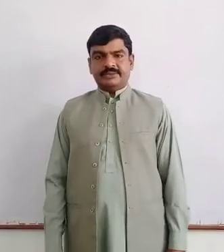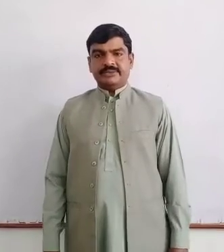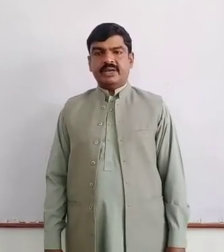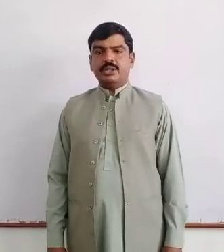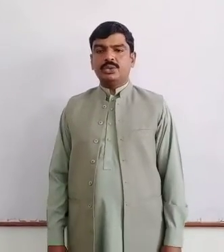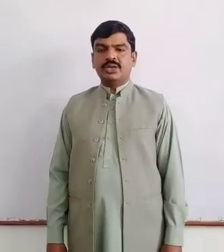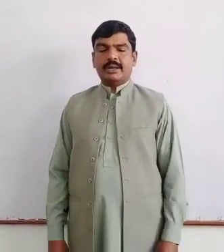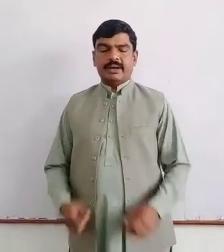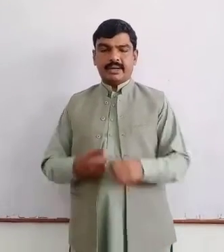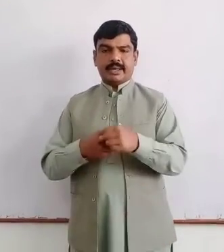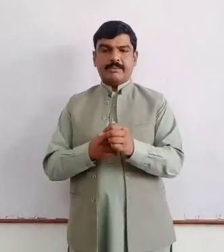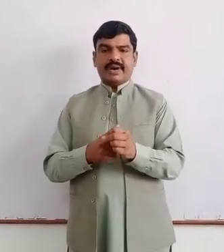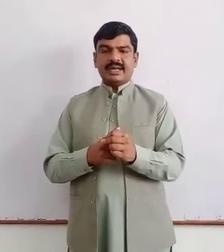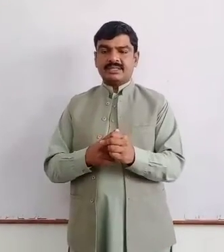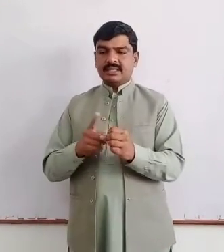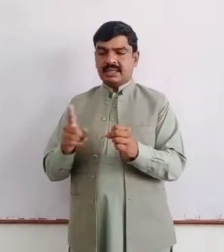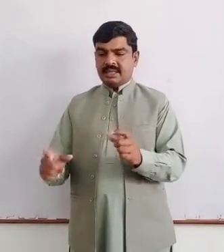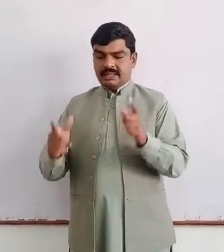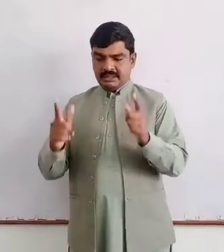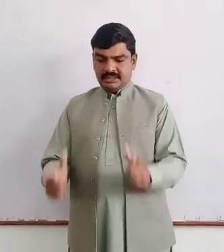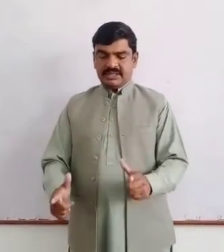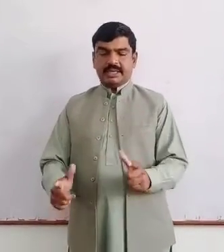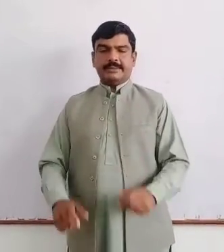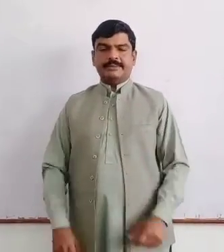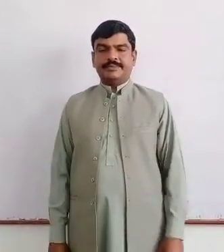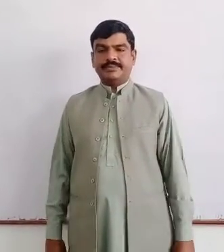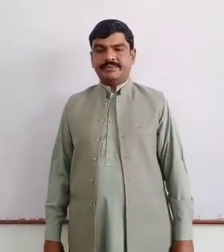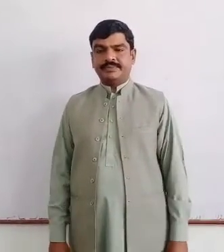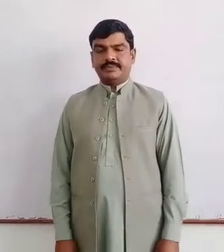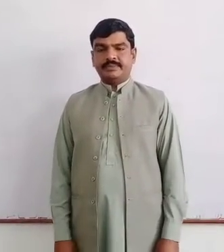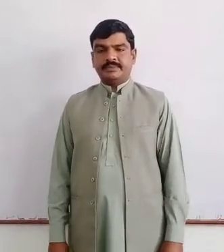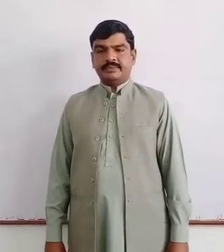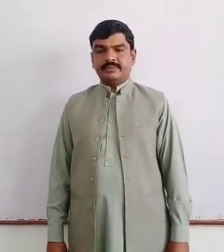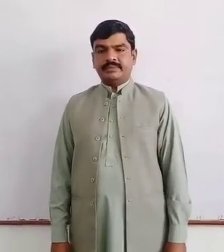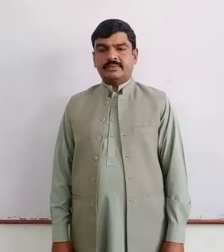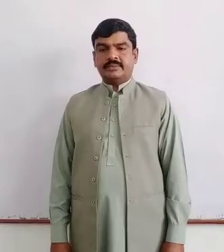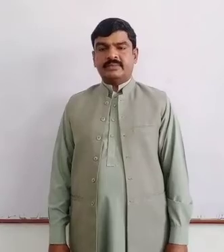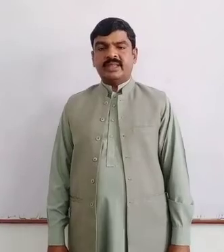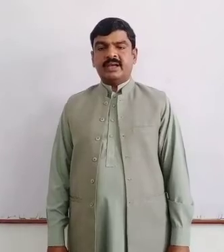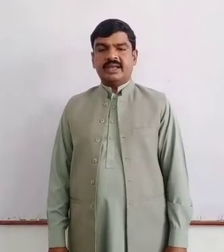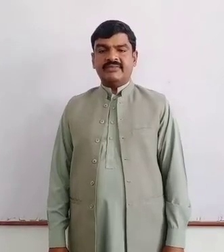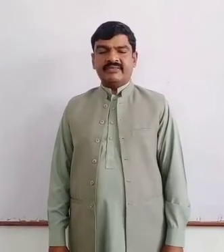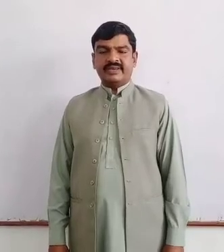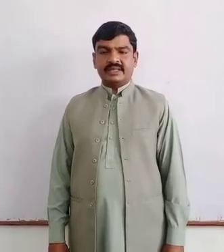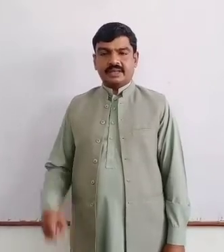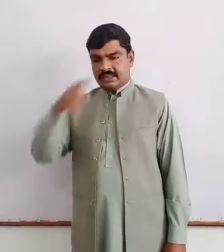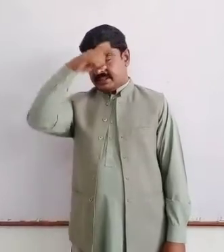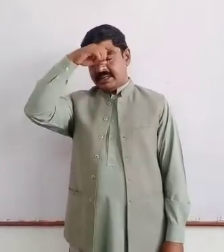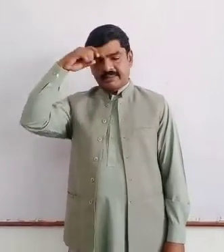अरबा। हदूद अरबा कंपास जगह। खरीफ की फसल। खरीफ की फसल गर्मी